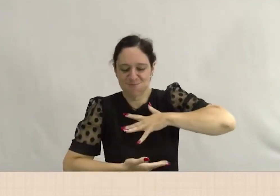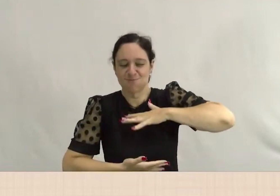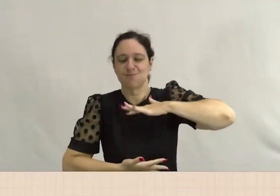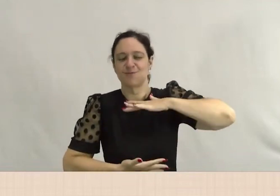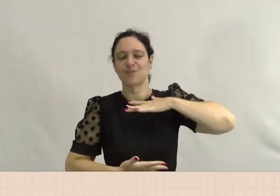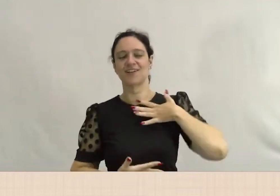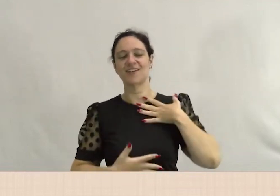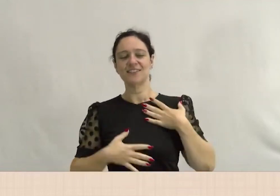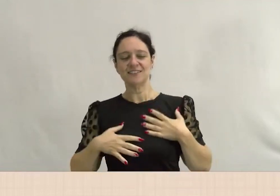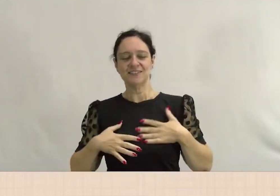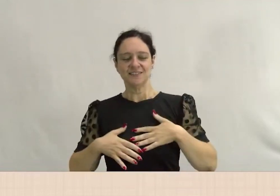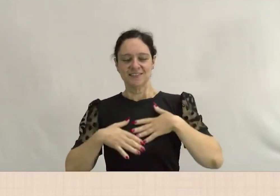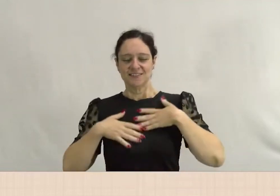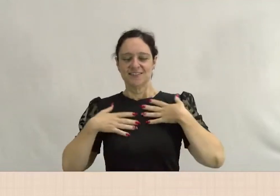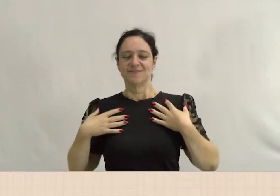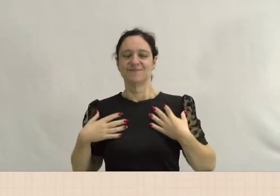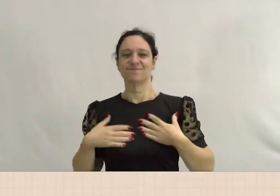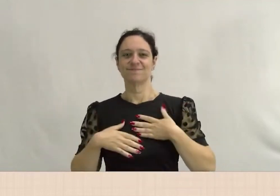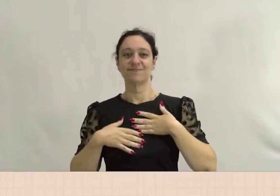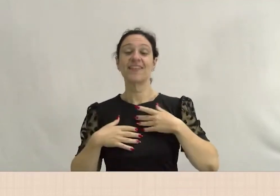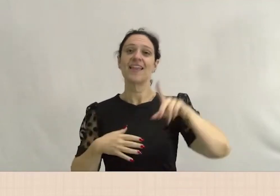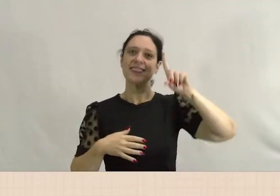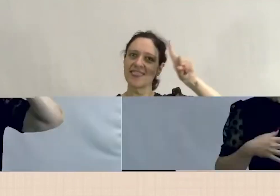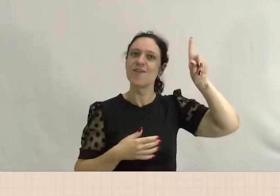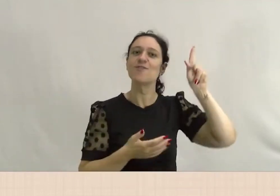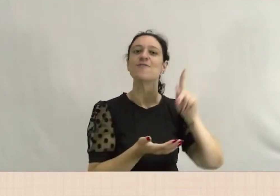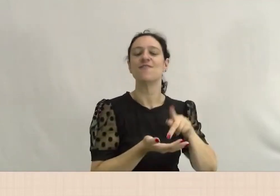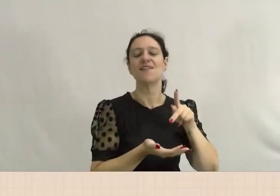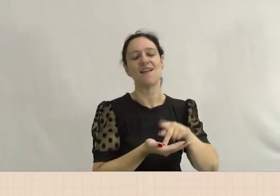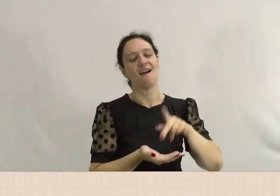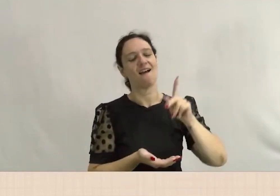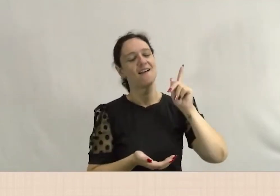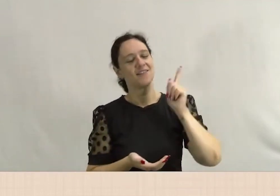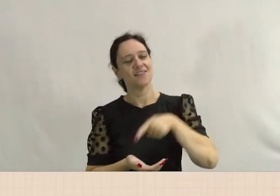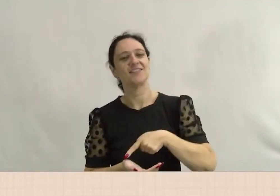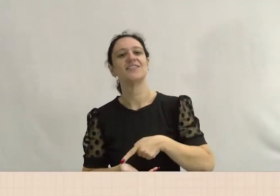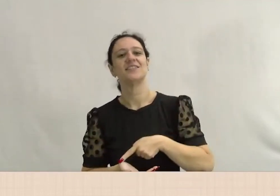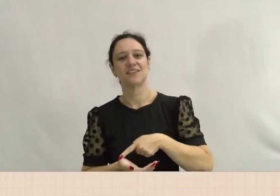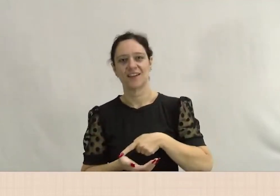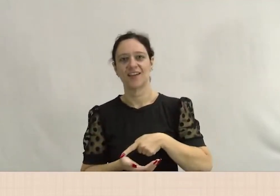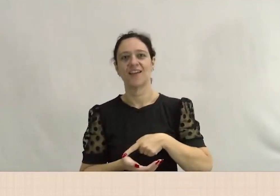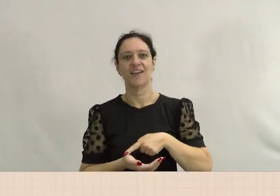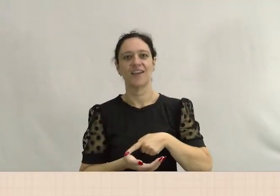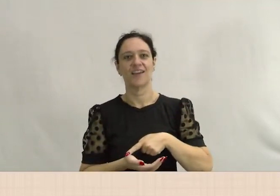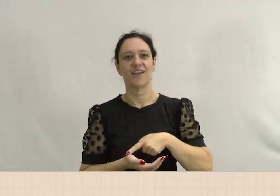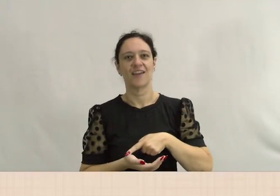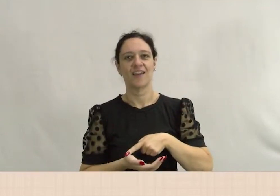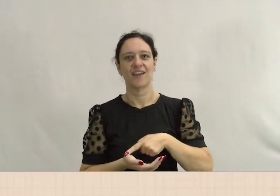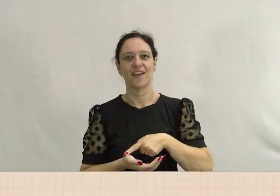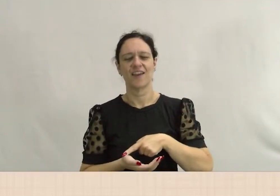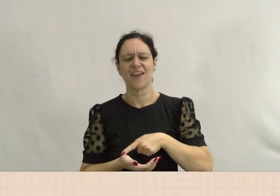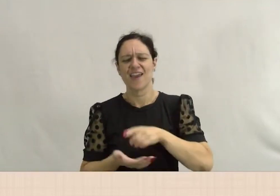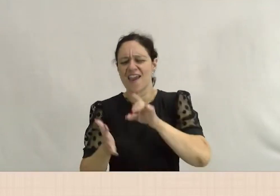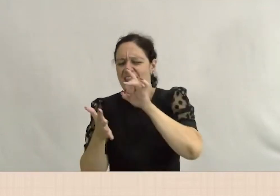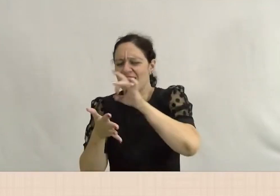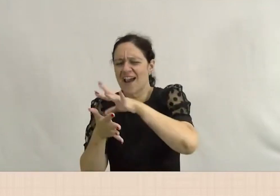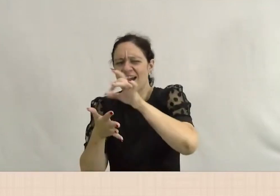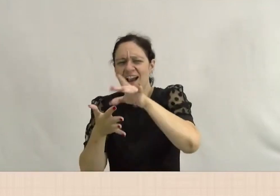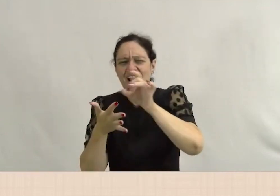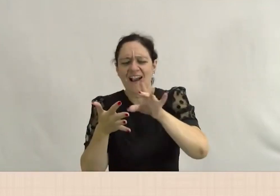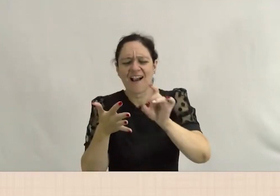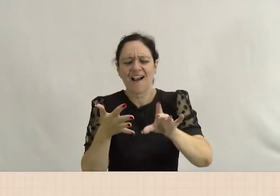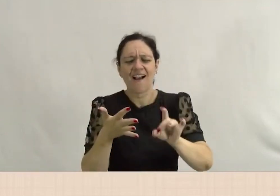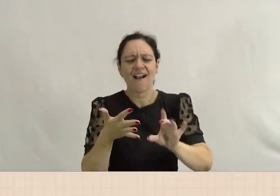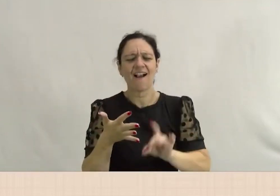graça. E Deus é a realidade, Deus é a verdade. Ele está preenchendo cada vazio de cada canto do